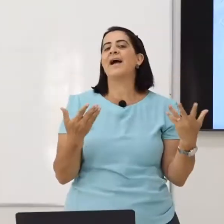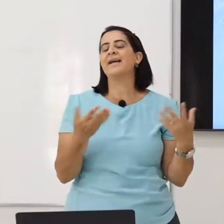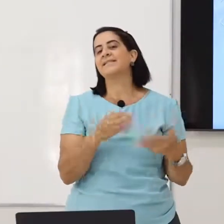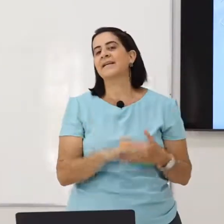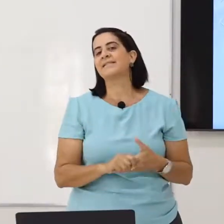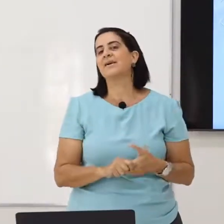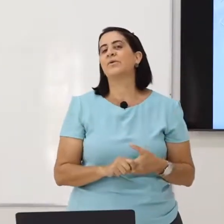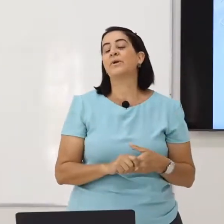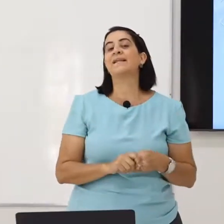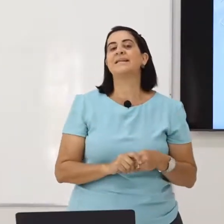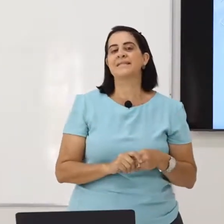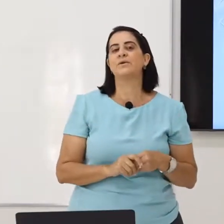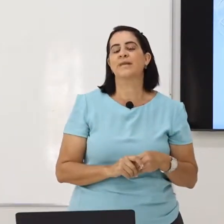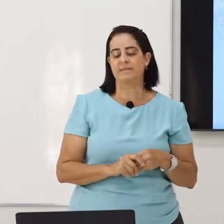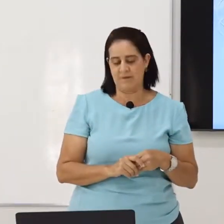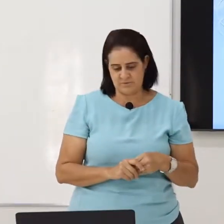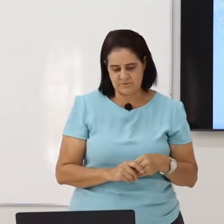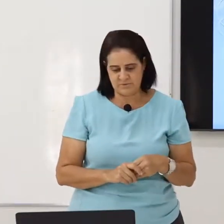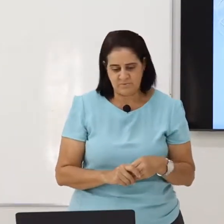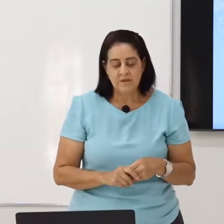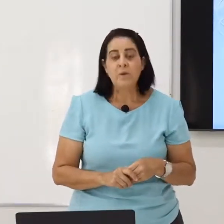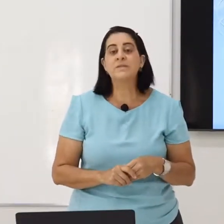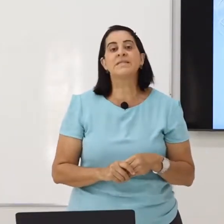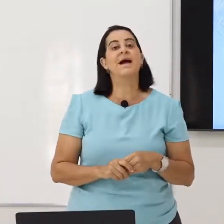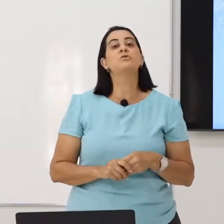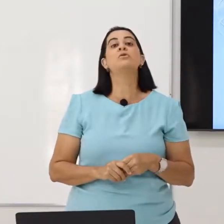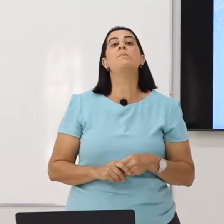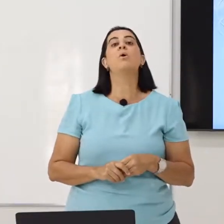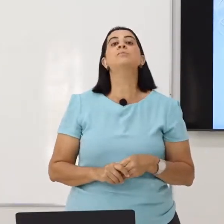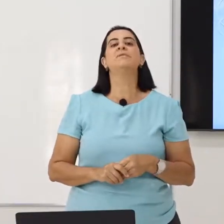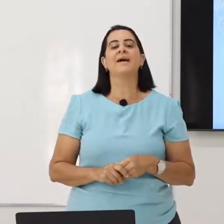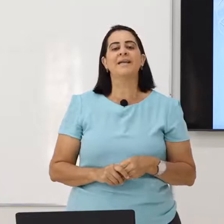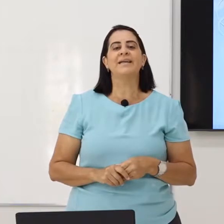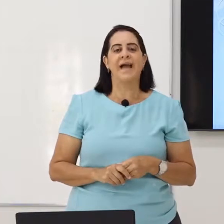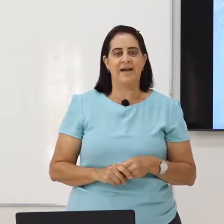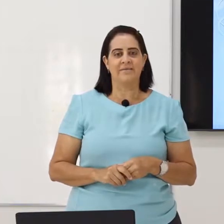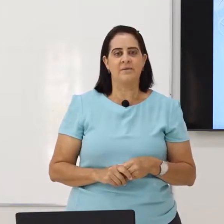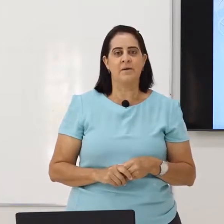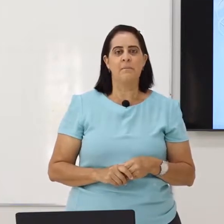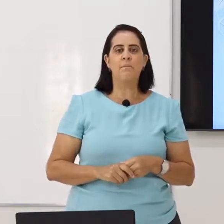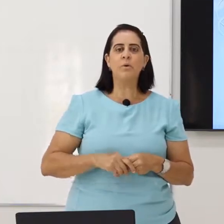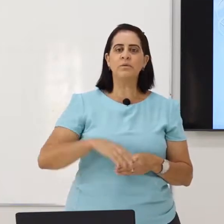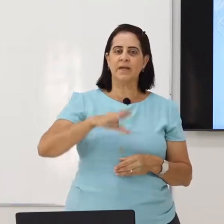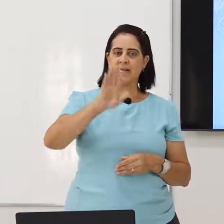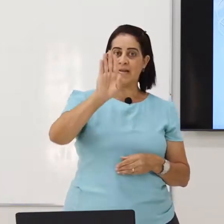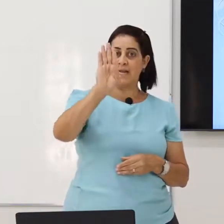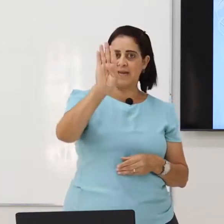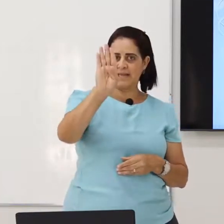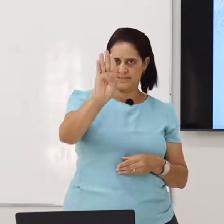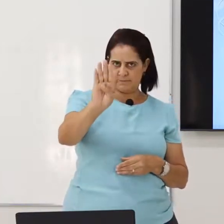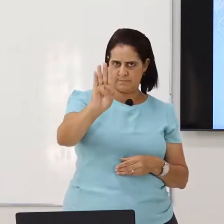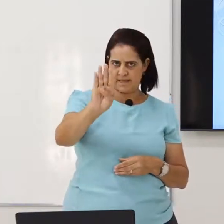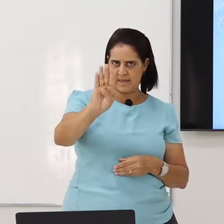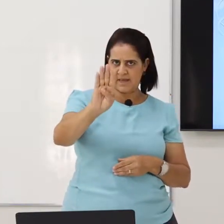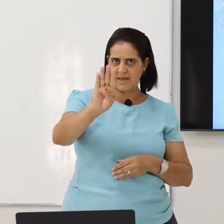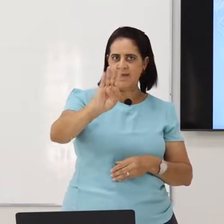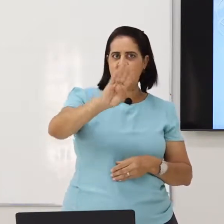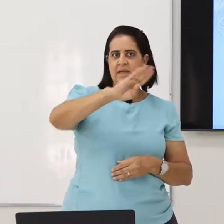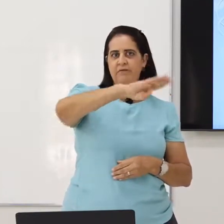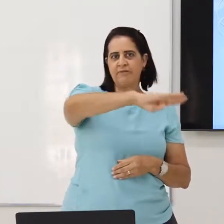essa questão da orientação das mãos. O sinal de montanha. Montanha, letra B, eu vou fazer com